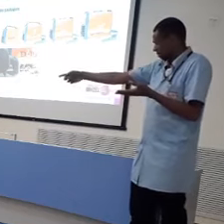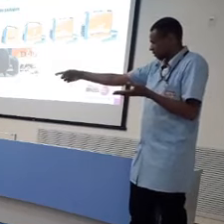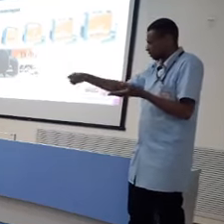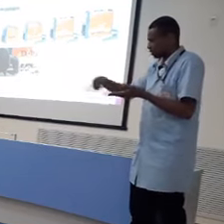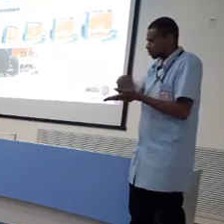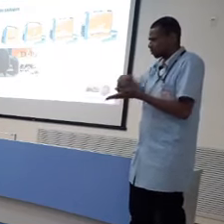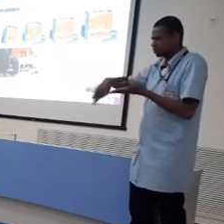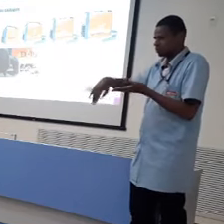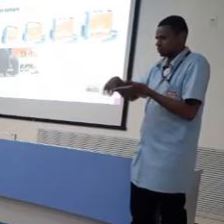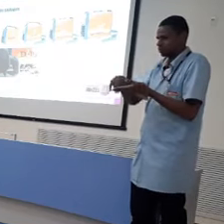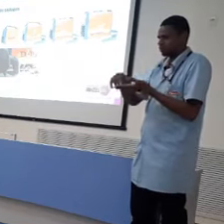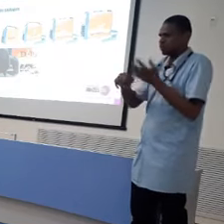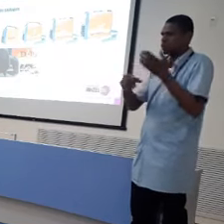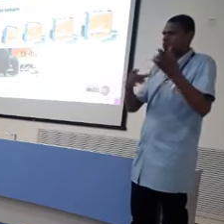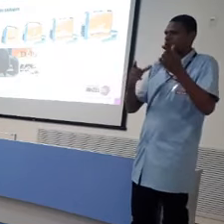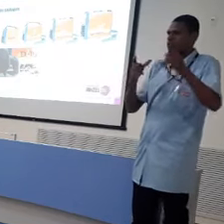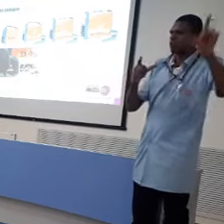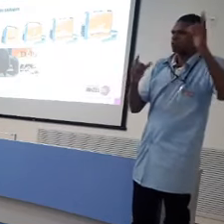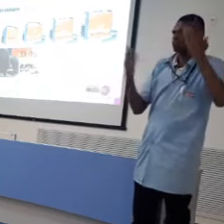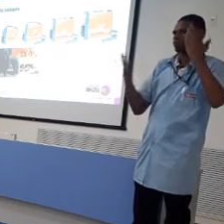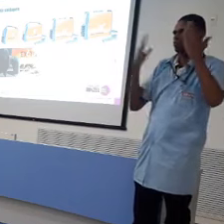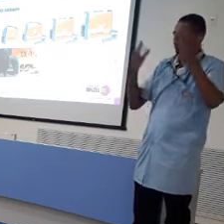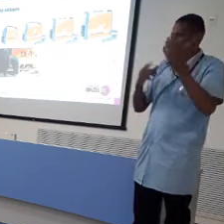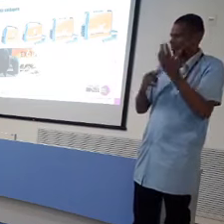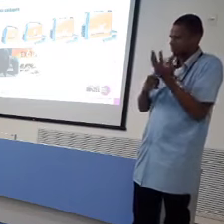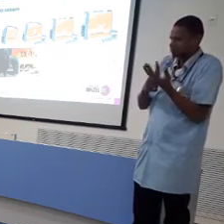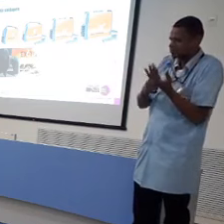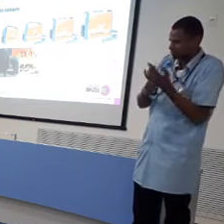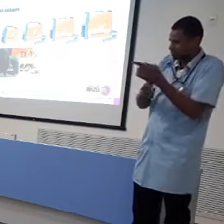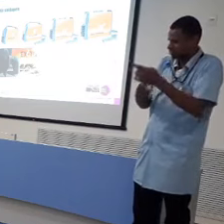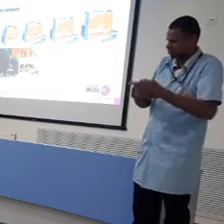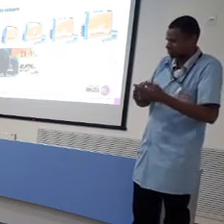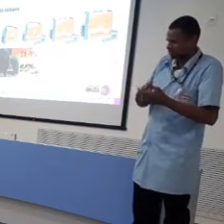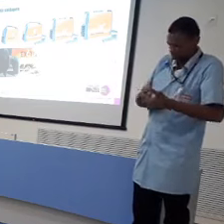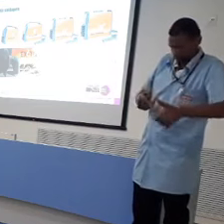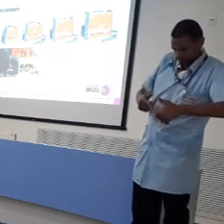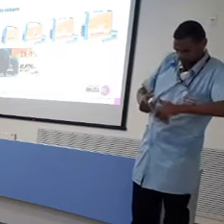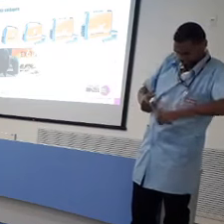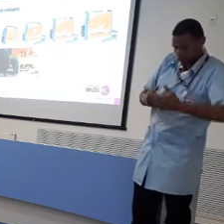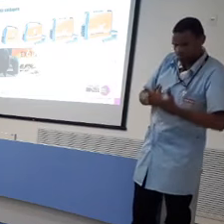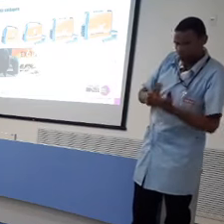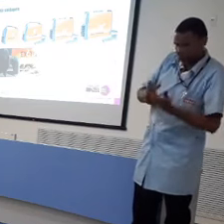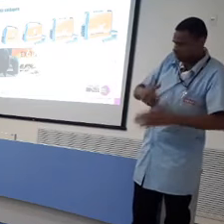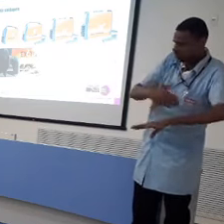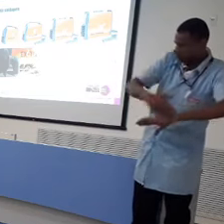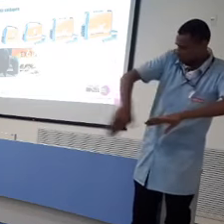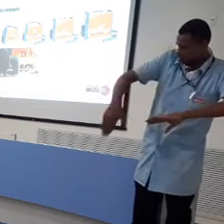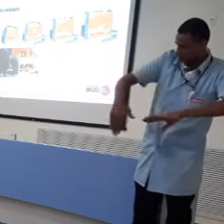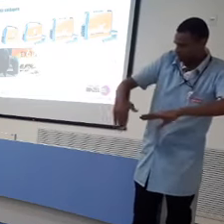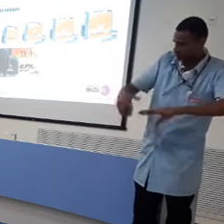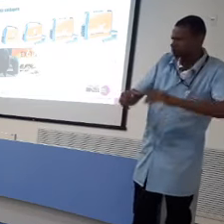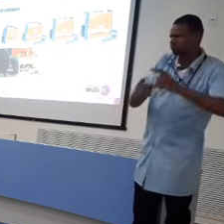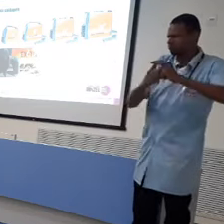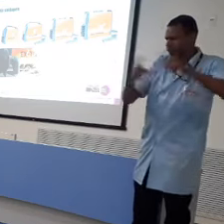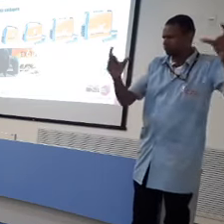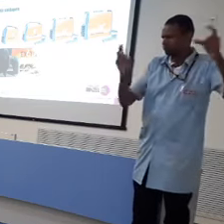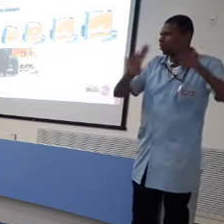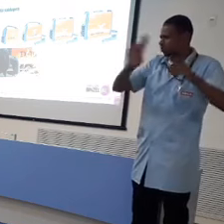em relação a outros processos de corte? Quando eu falo outros processos de corte, o mais comum hoje seria o corte por maçarico,